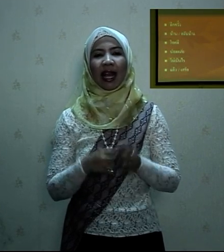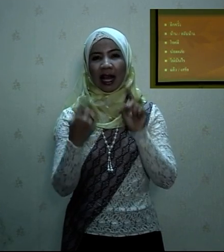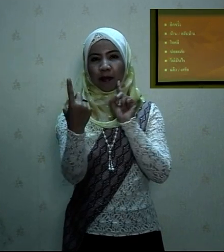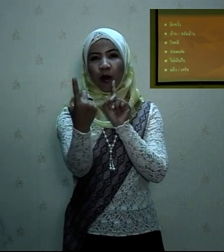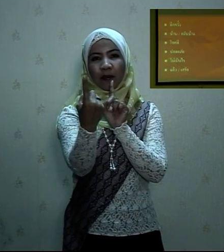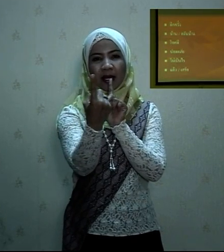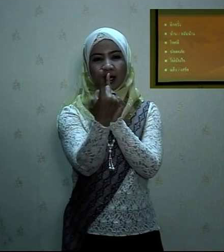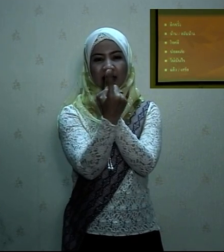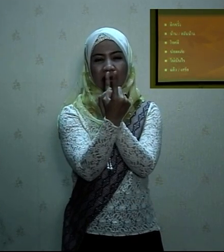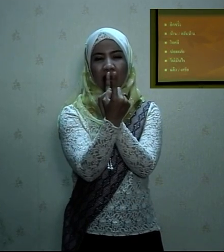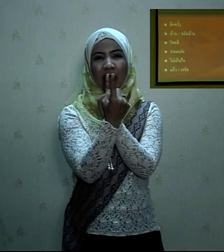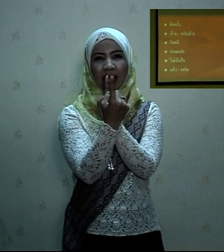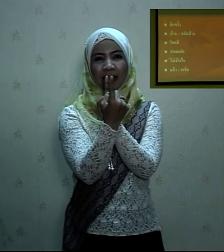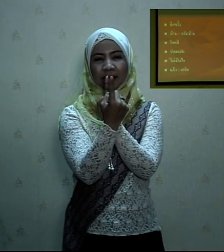การพบก็คือจะเข้าหากัน